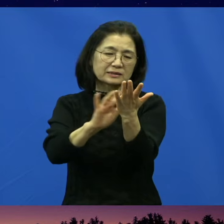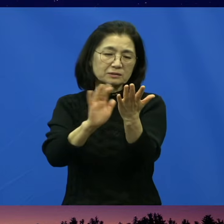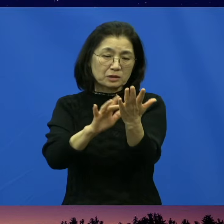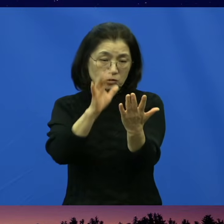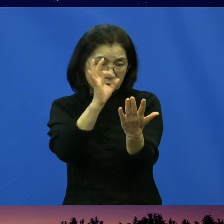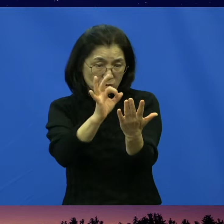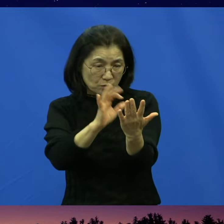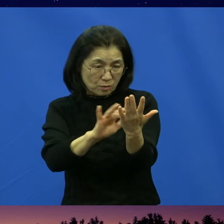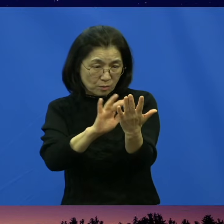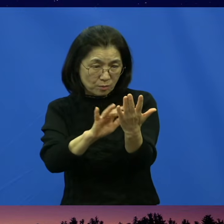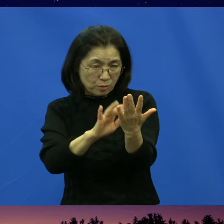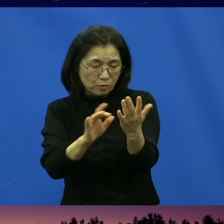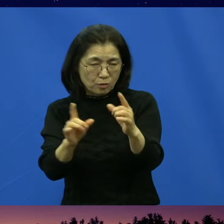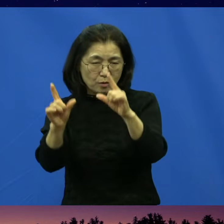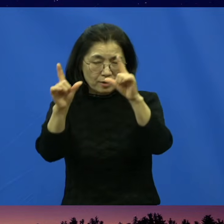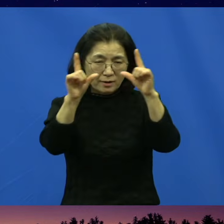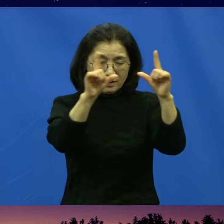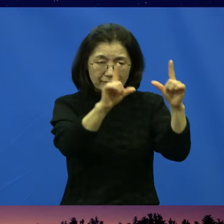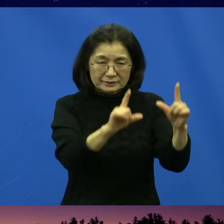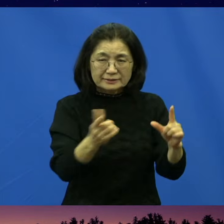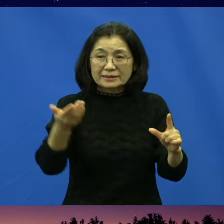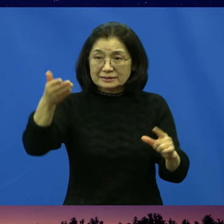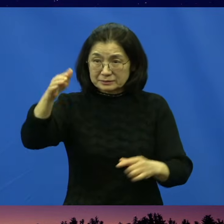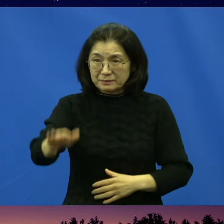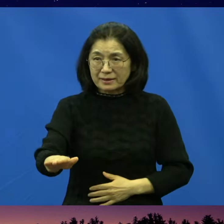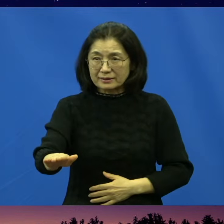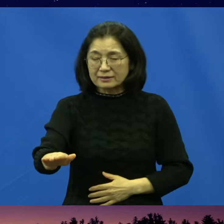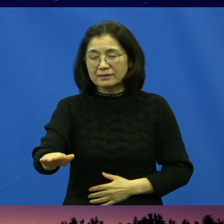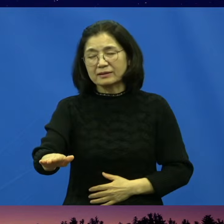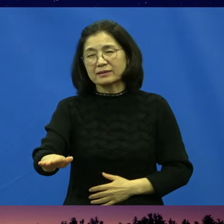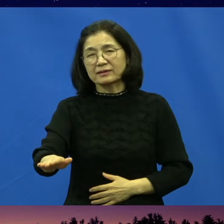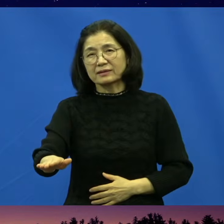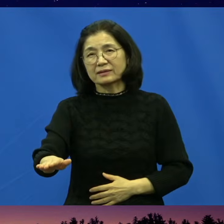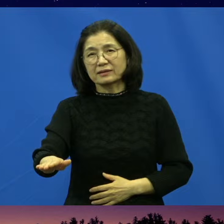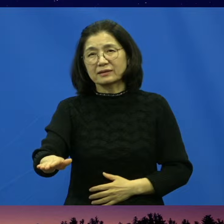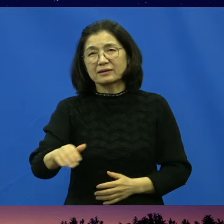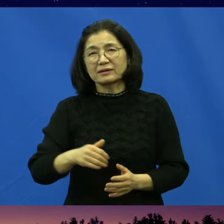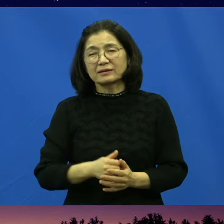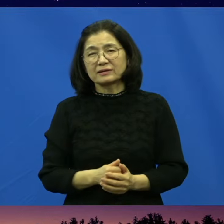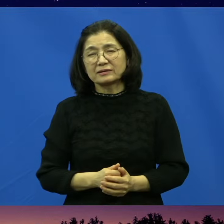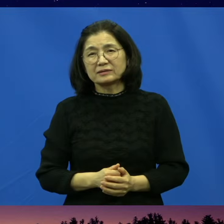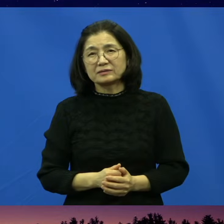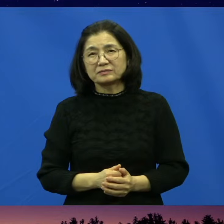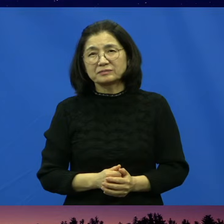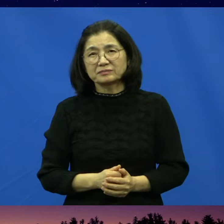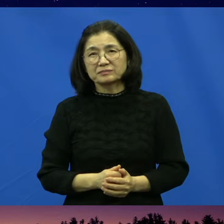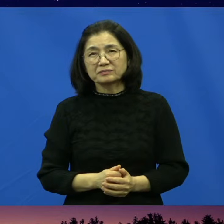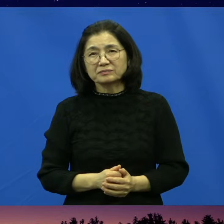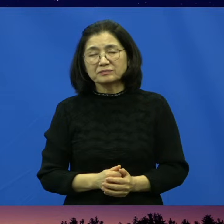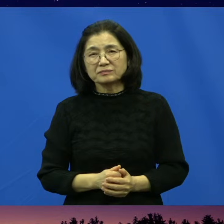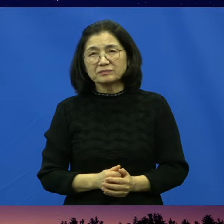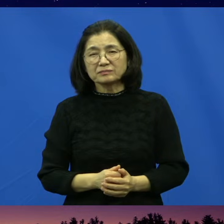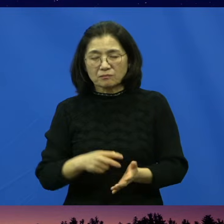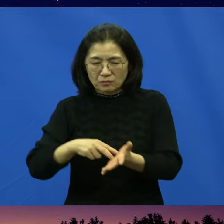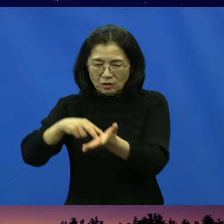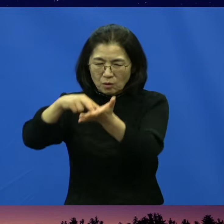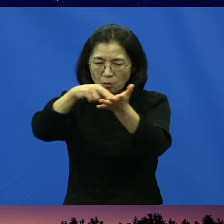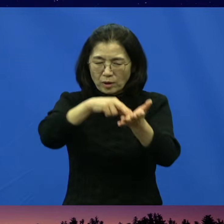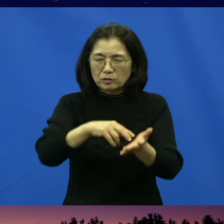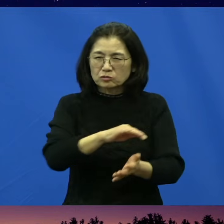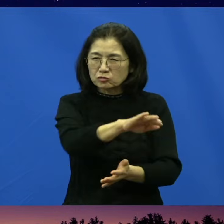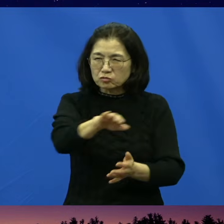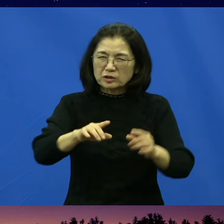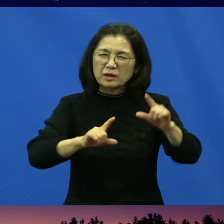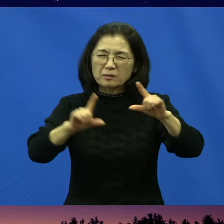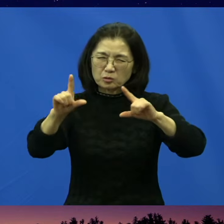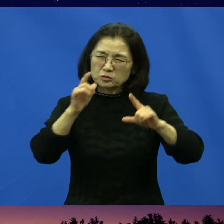수많은 사람들과 많은 연락을 할 수 있을 것 같지만, 그러나 그렇지 않은 우리의 모습을 보게 되죠.